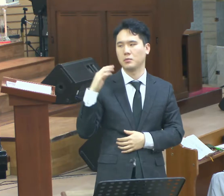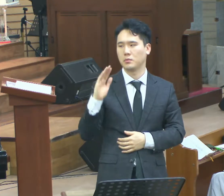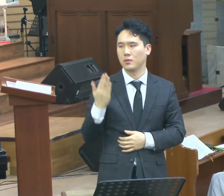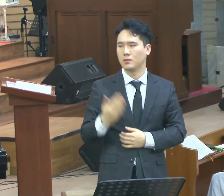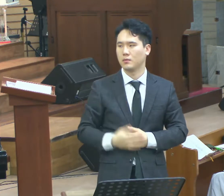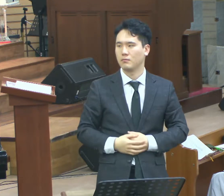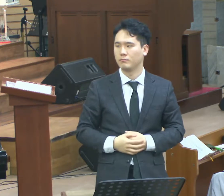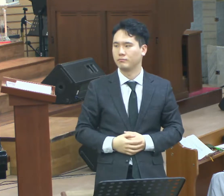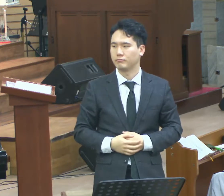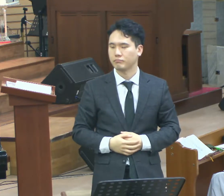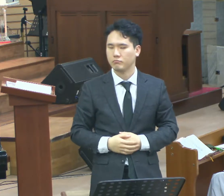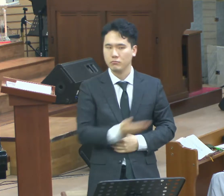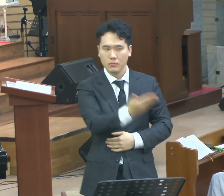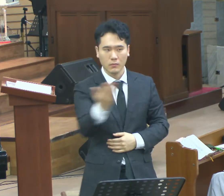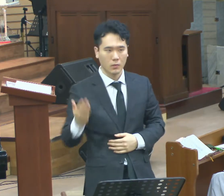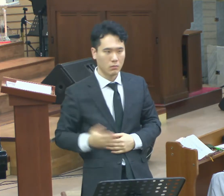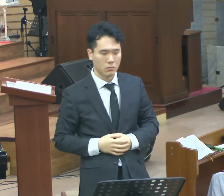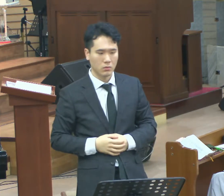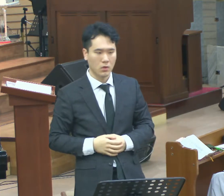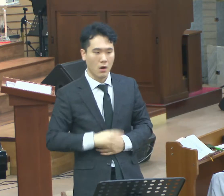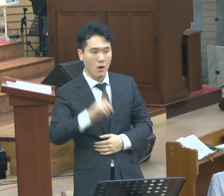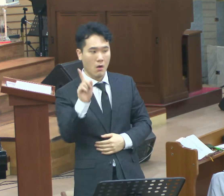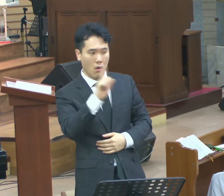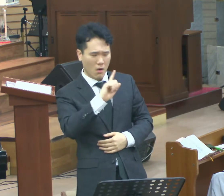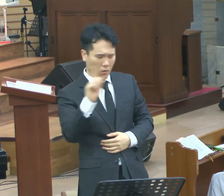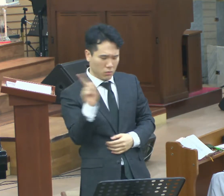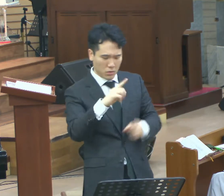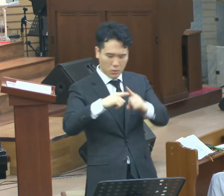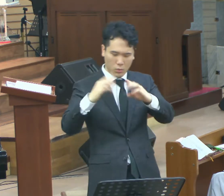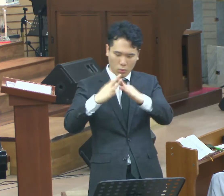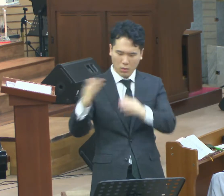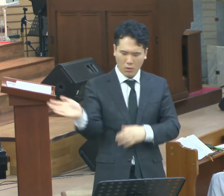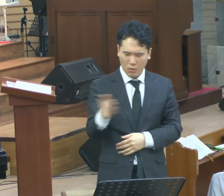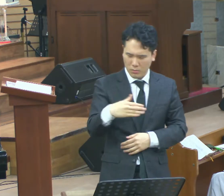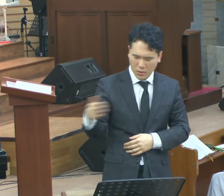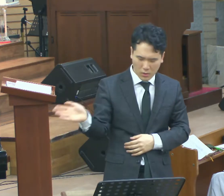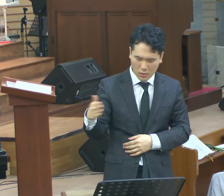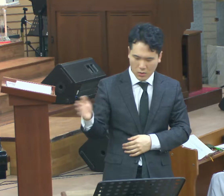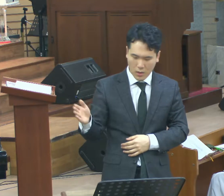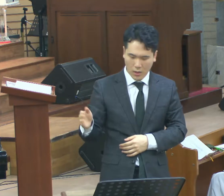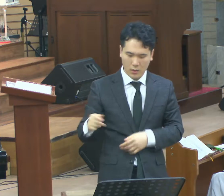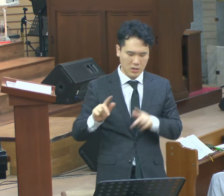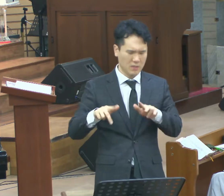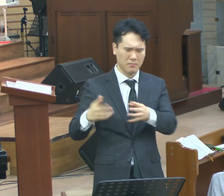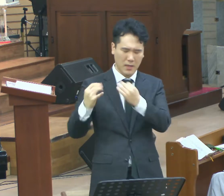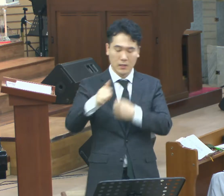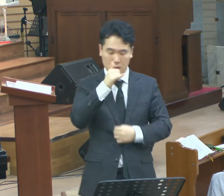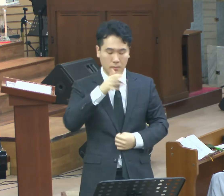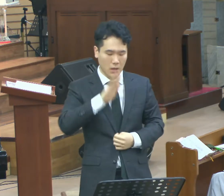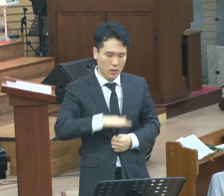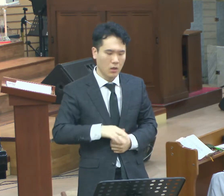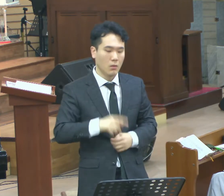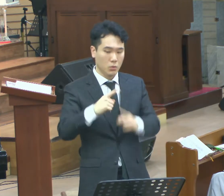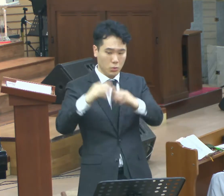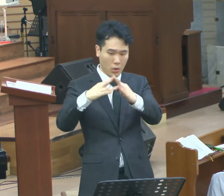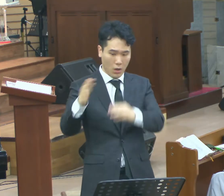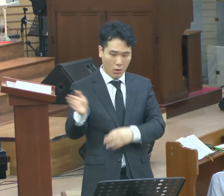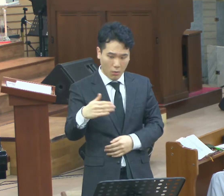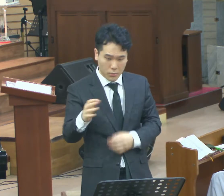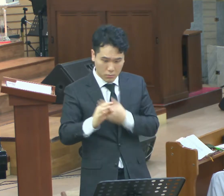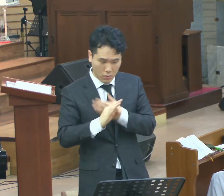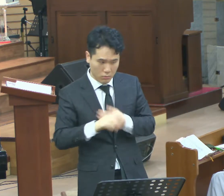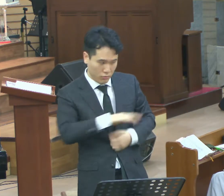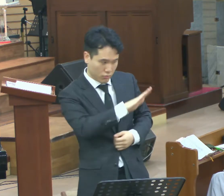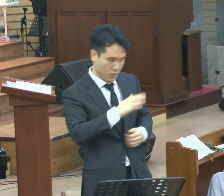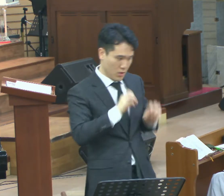거예요. 성도 여러분, 어디에 교회가 없다, 만약에 지금 교회가 거의 다 있지만 교회가 없다 그러면 우리 전도회가